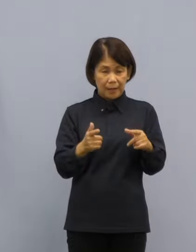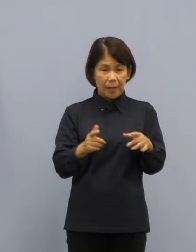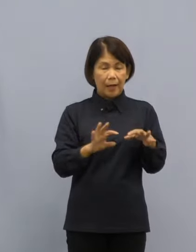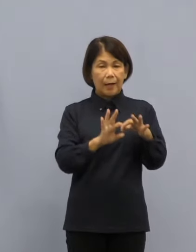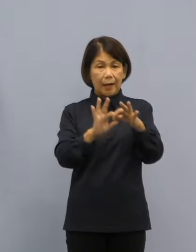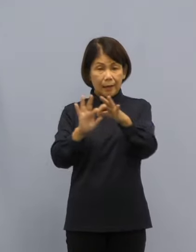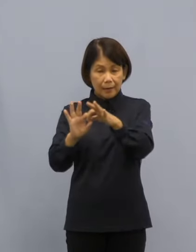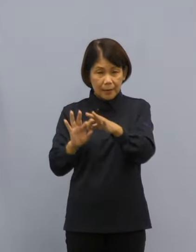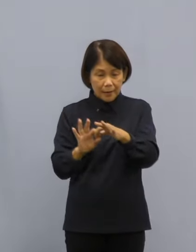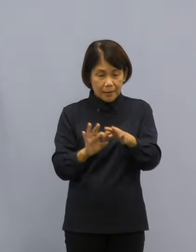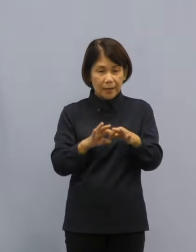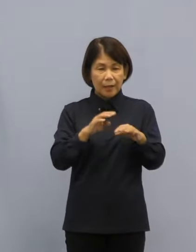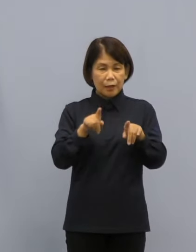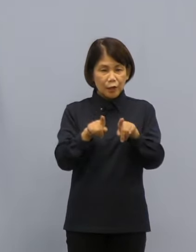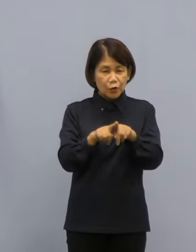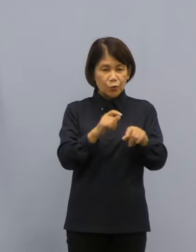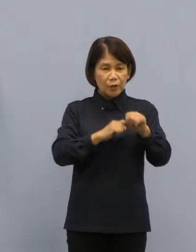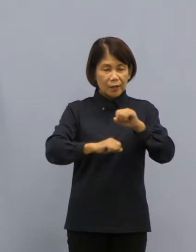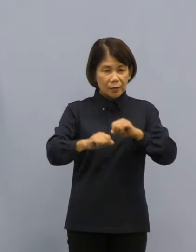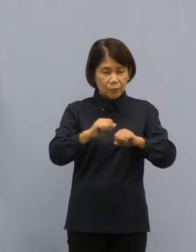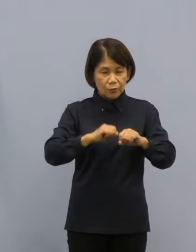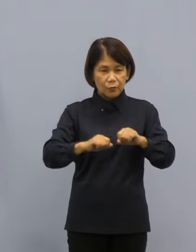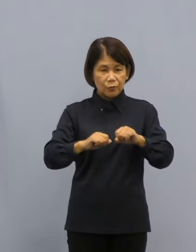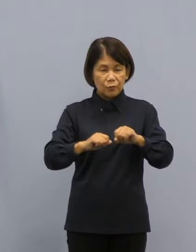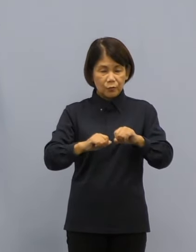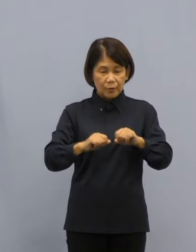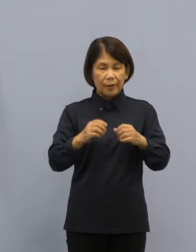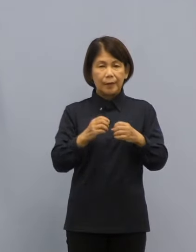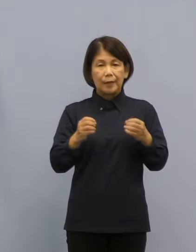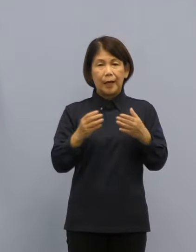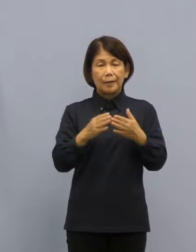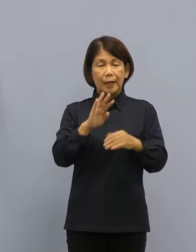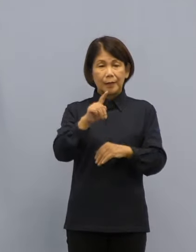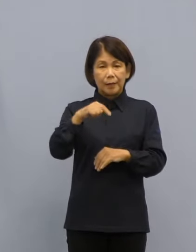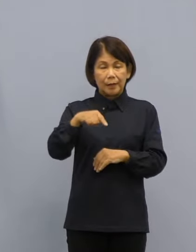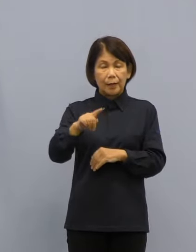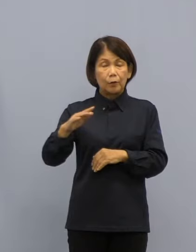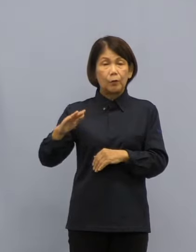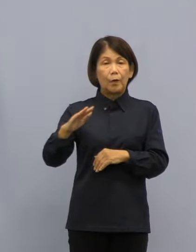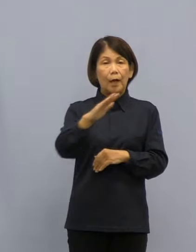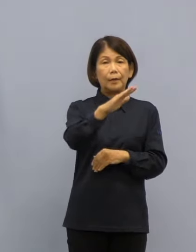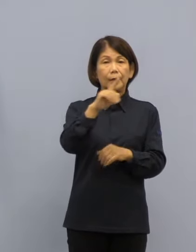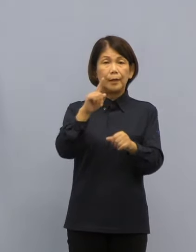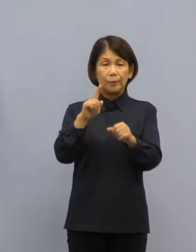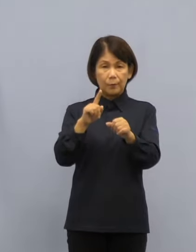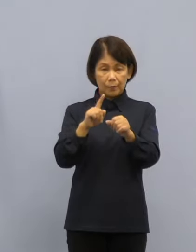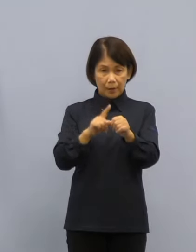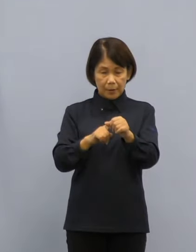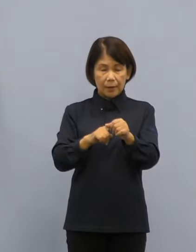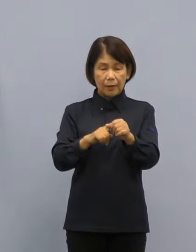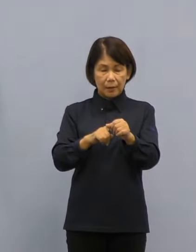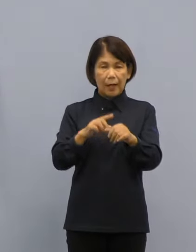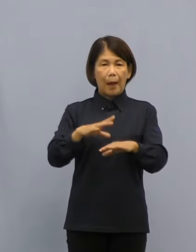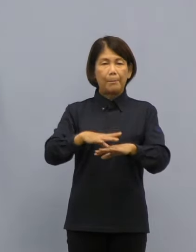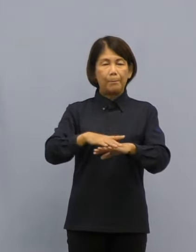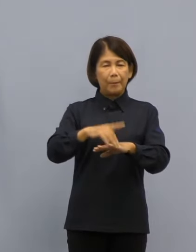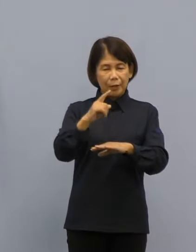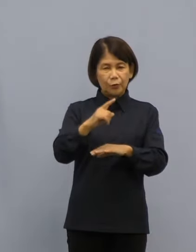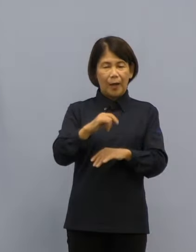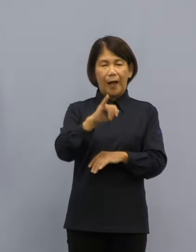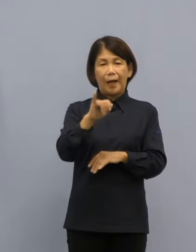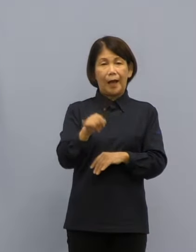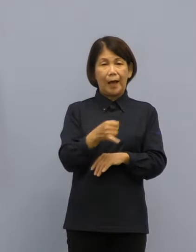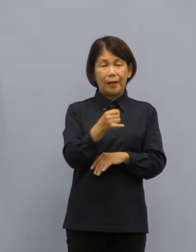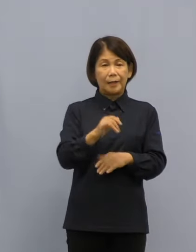ことが長崎県の発展のためにももちろんまずはジャパネットさん